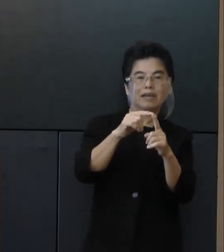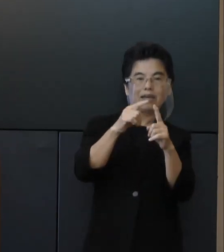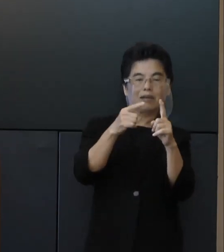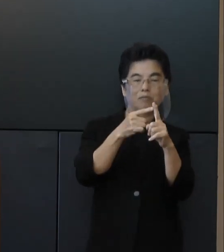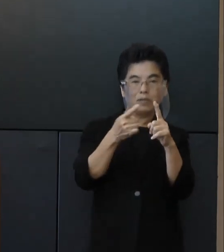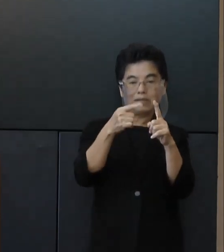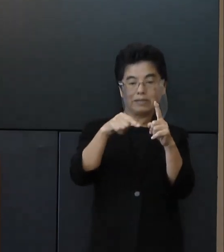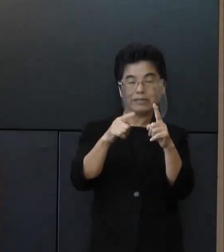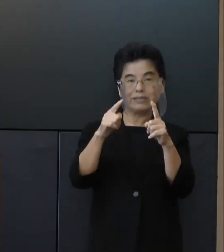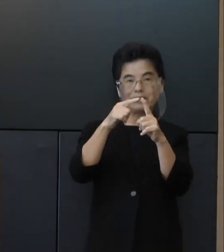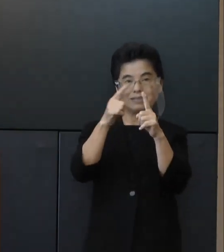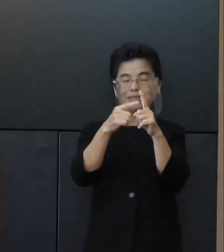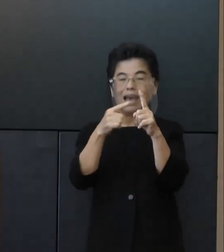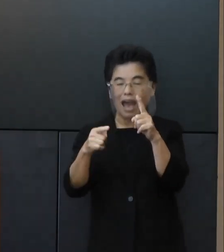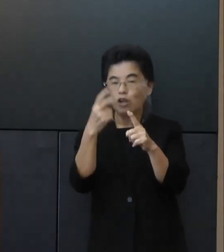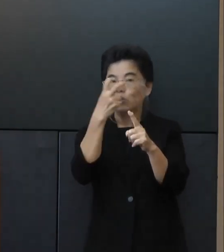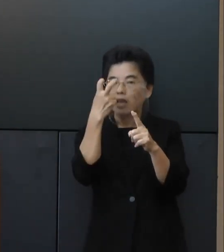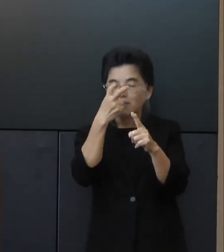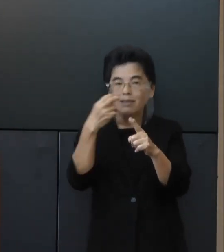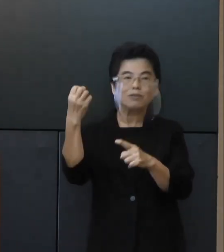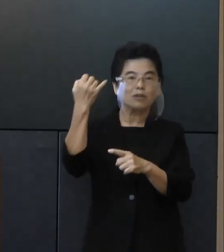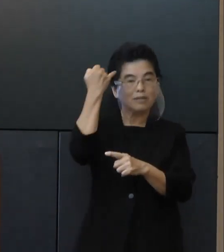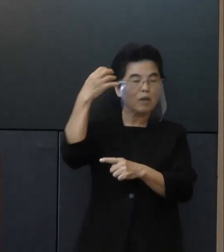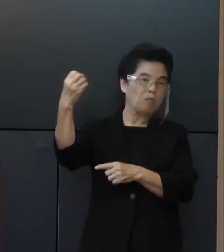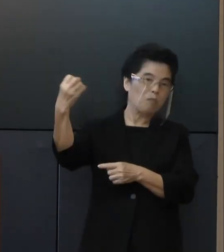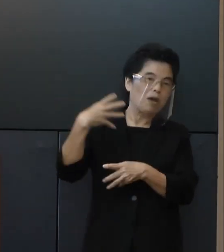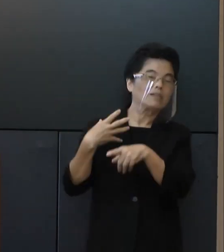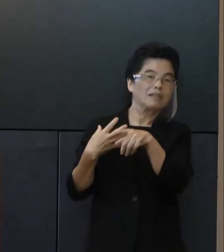も出ましたけれども、それ